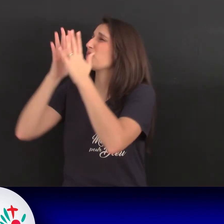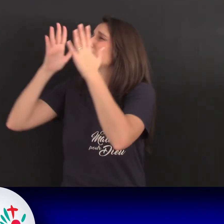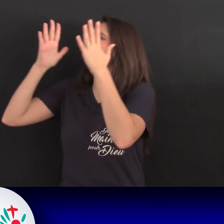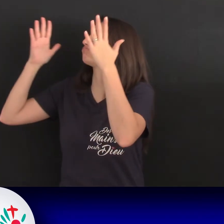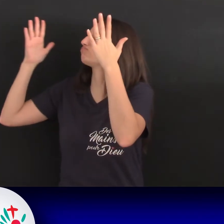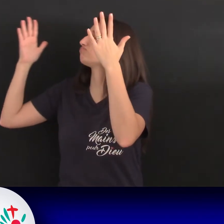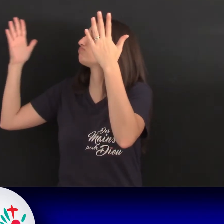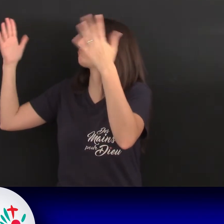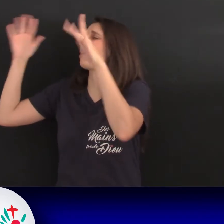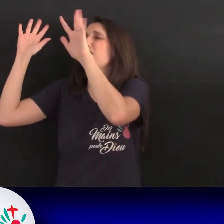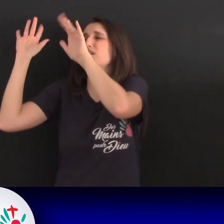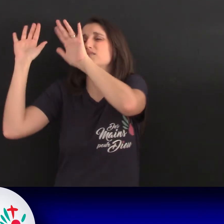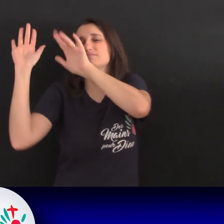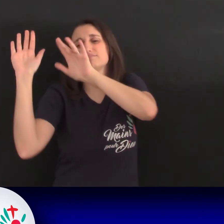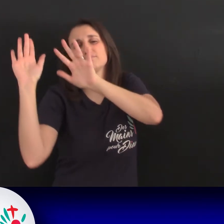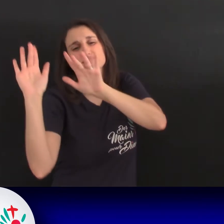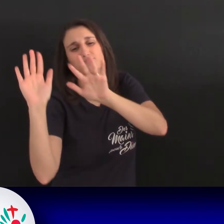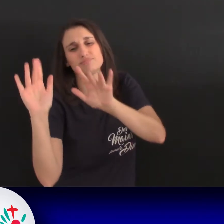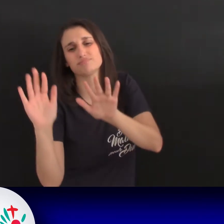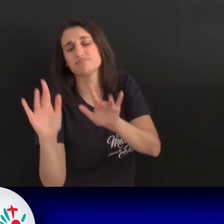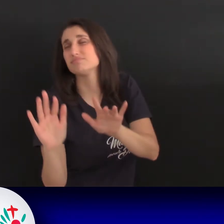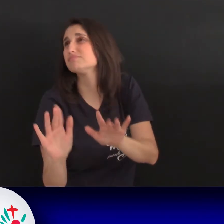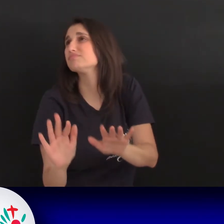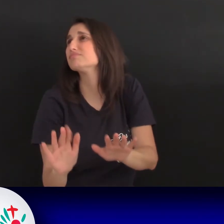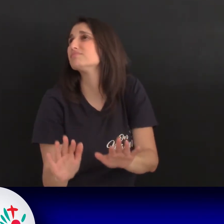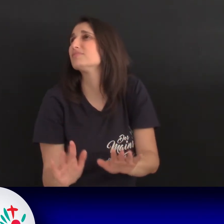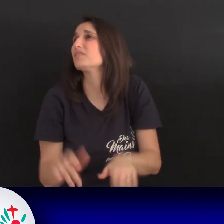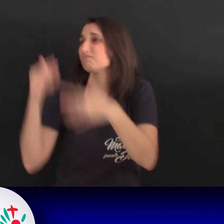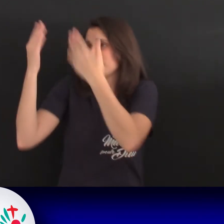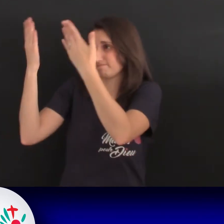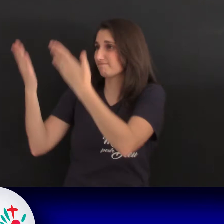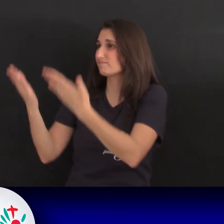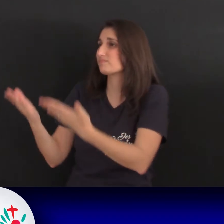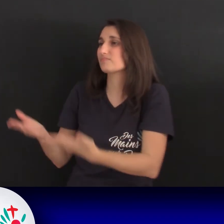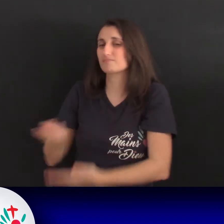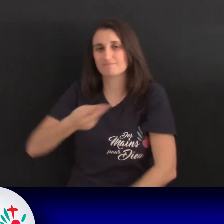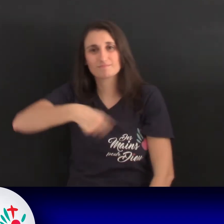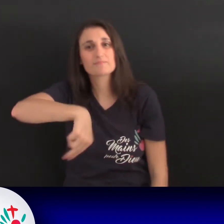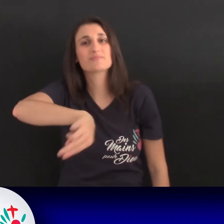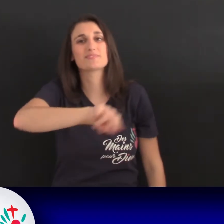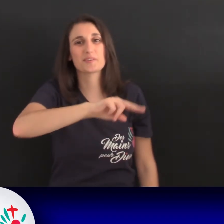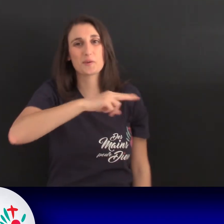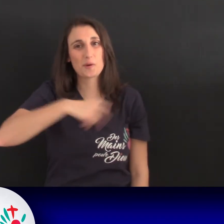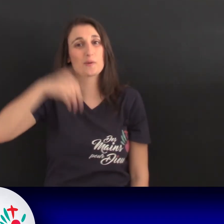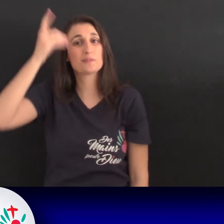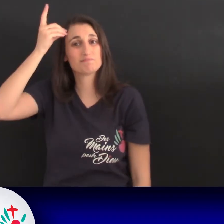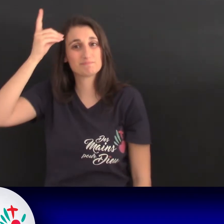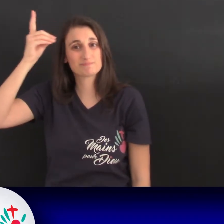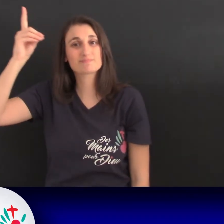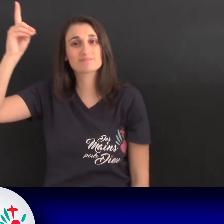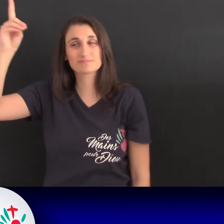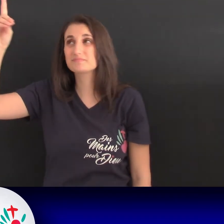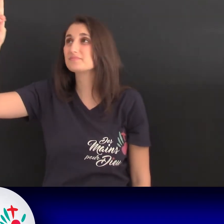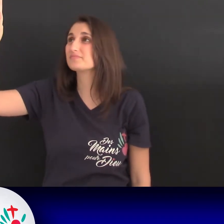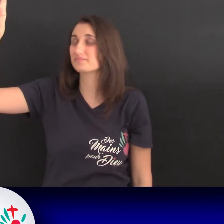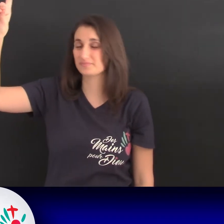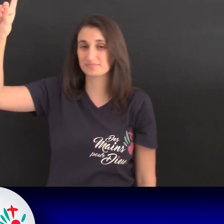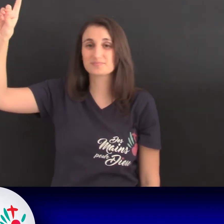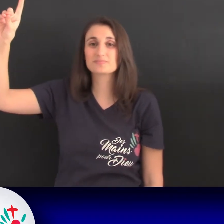l'amour versé pour nous, c'est notre Dieu.